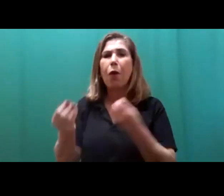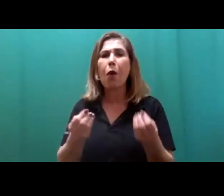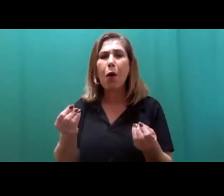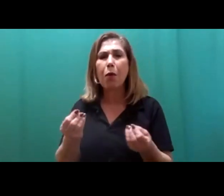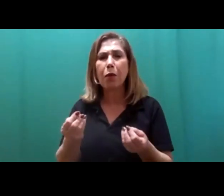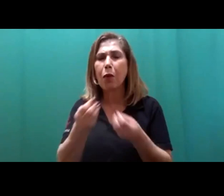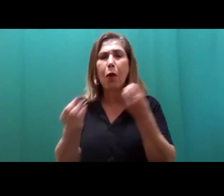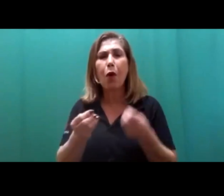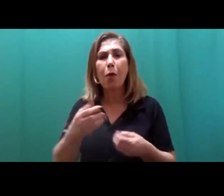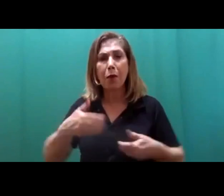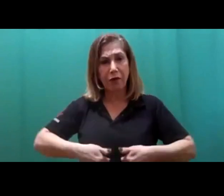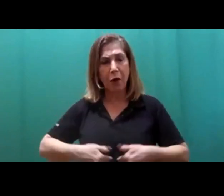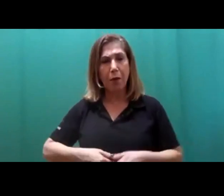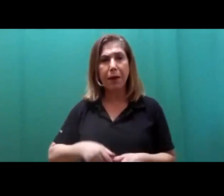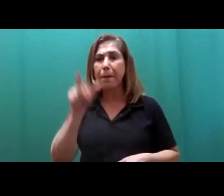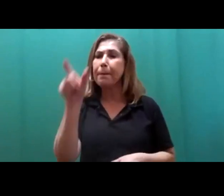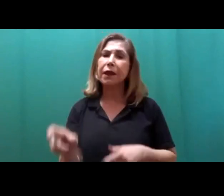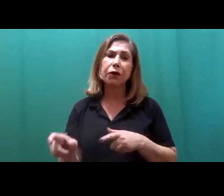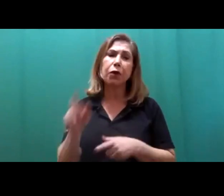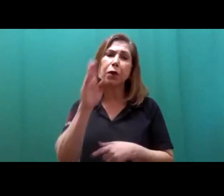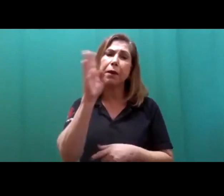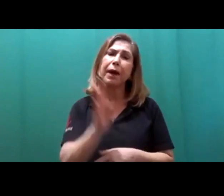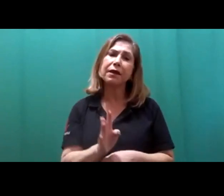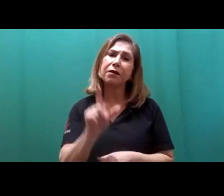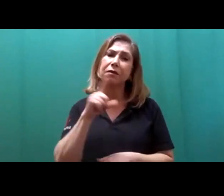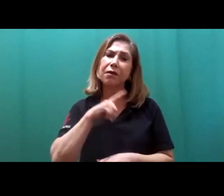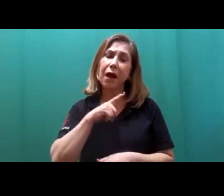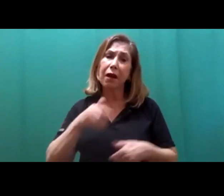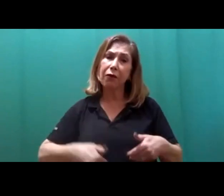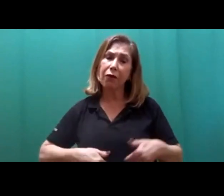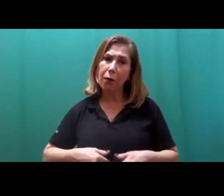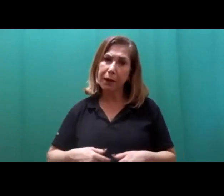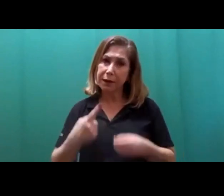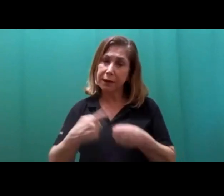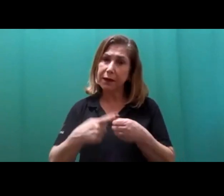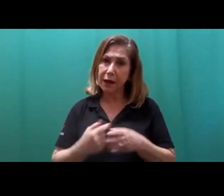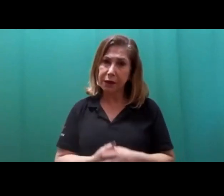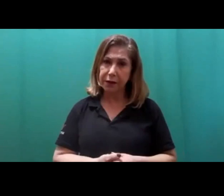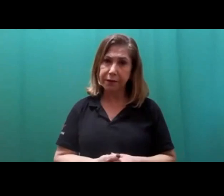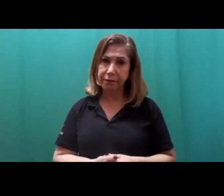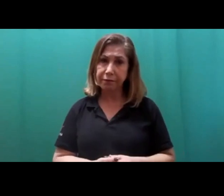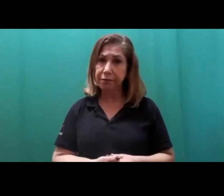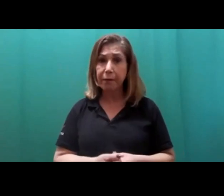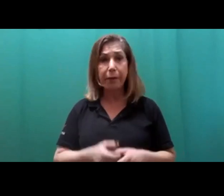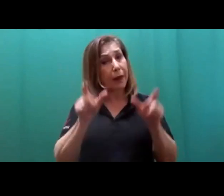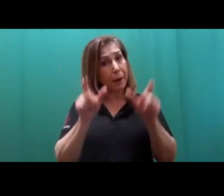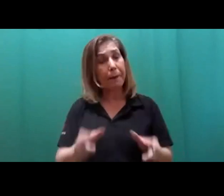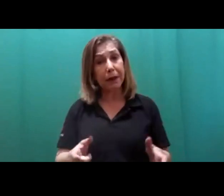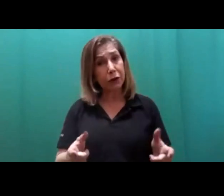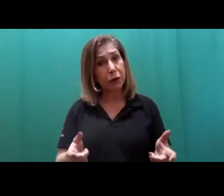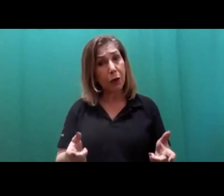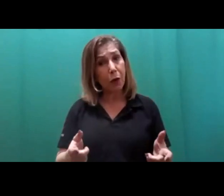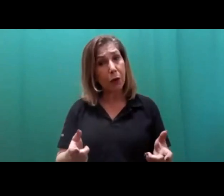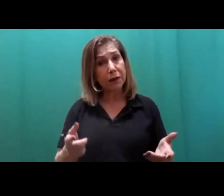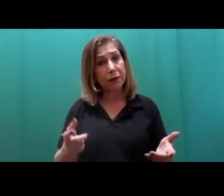cara? Quem passa fome no Brasil? Quem passa fome nas grandes cidades, né? São as pessoas que estão numa